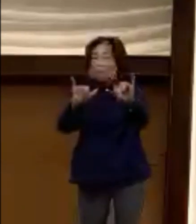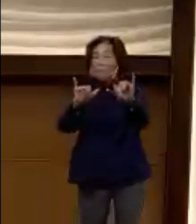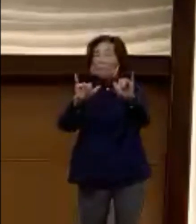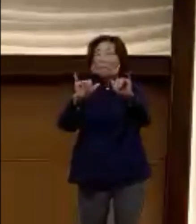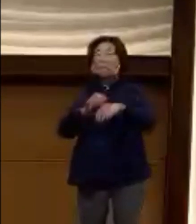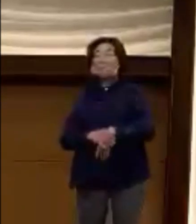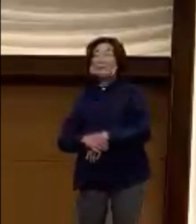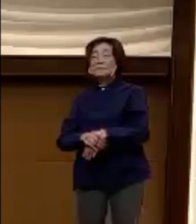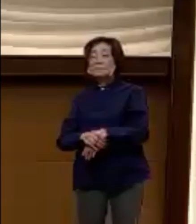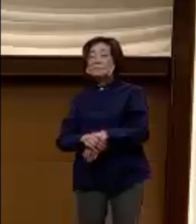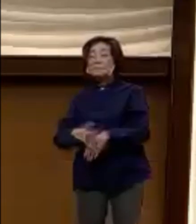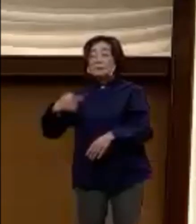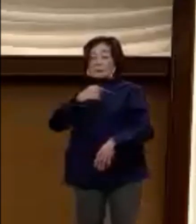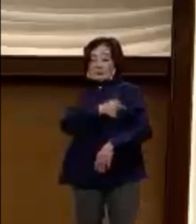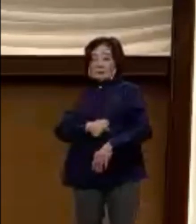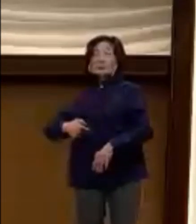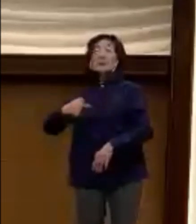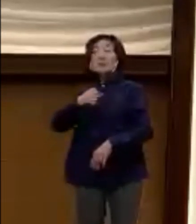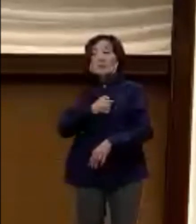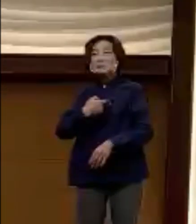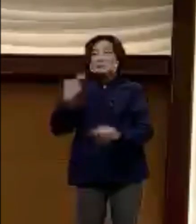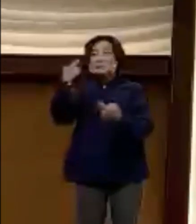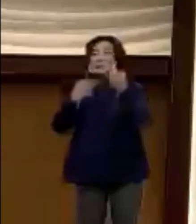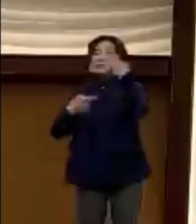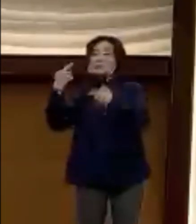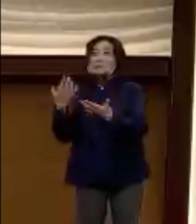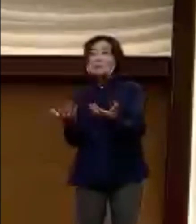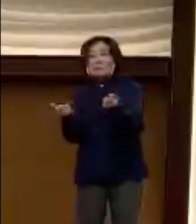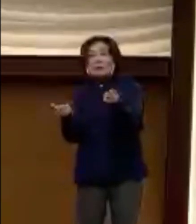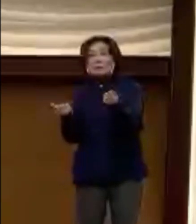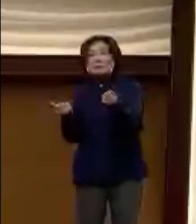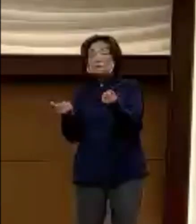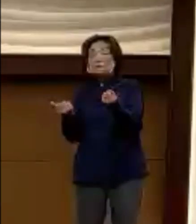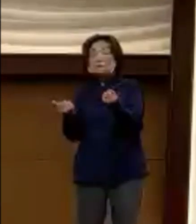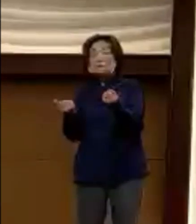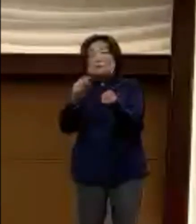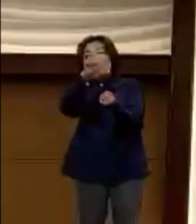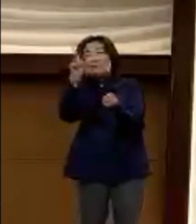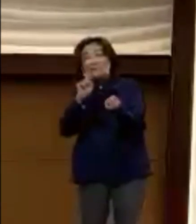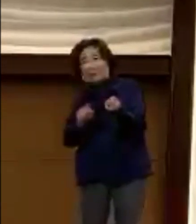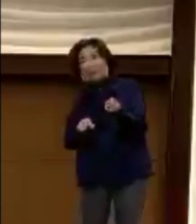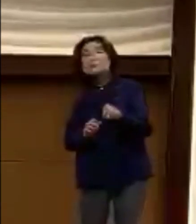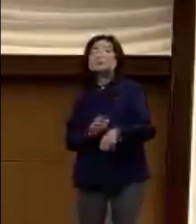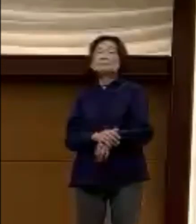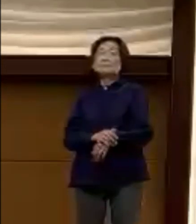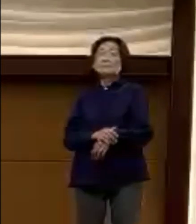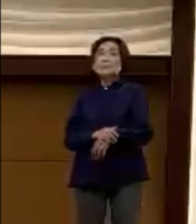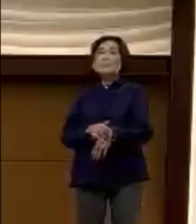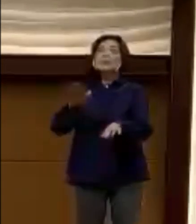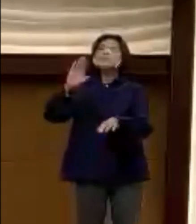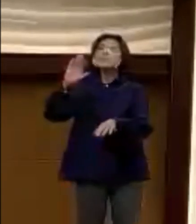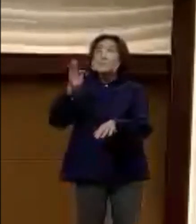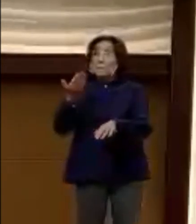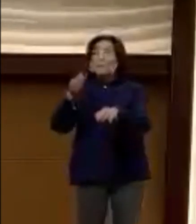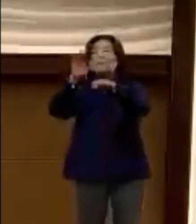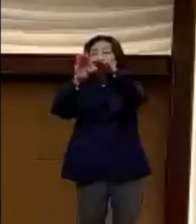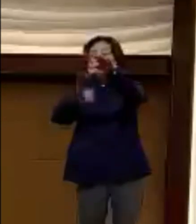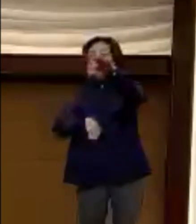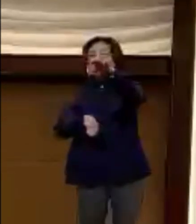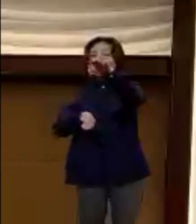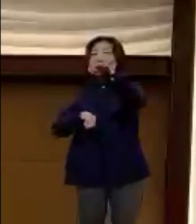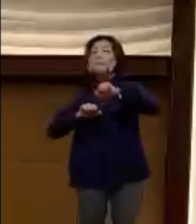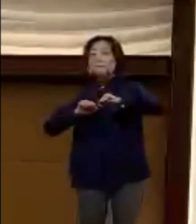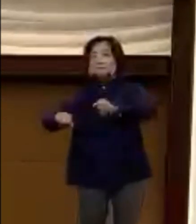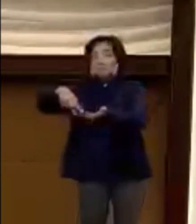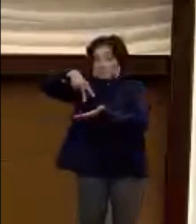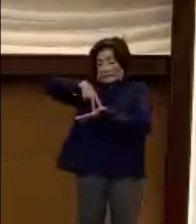その何かの心の傷をお持ちなのかもからない。でも差別をする側に立